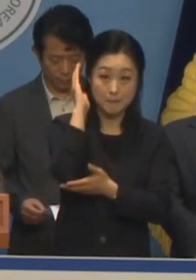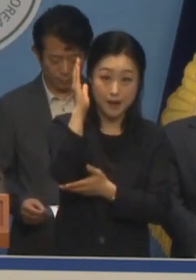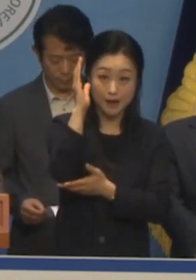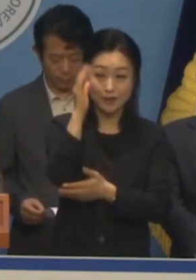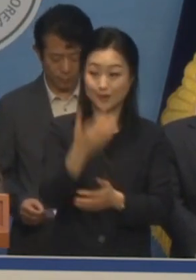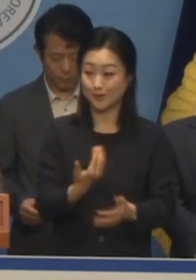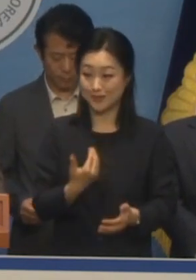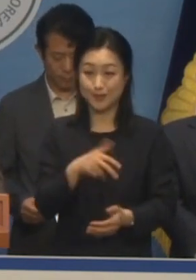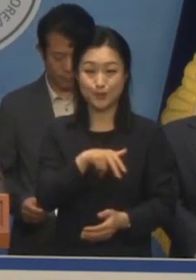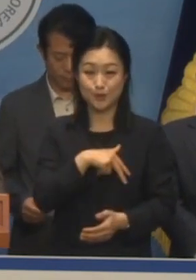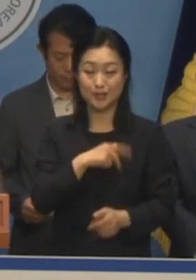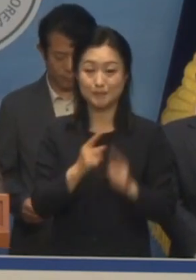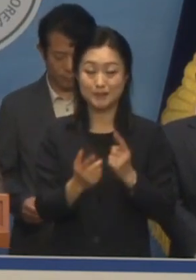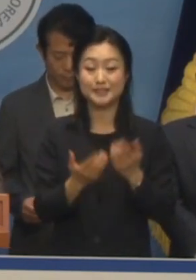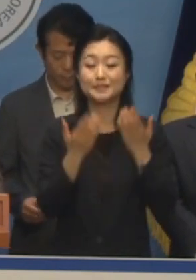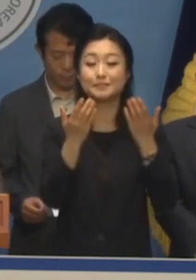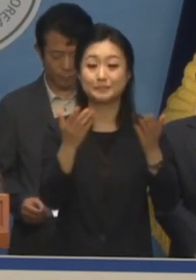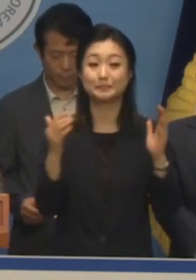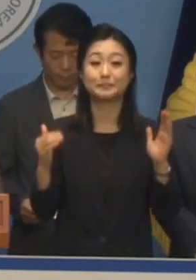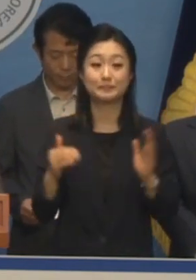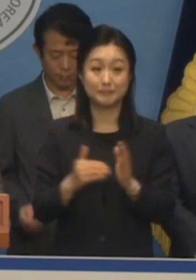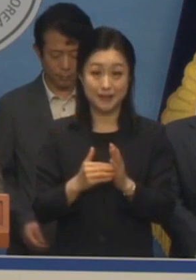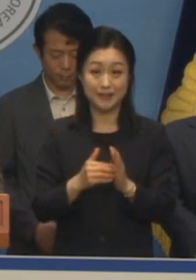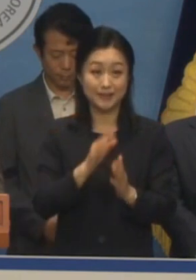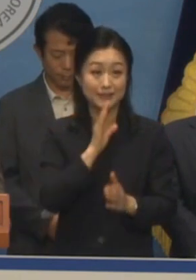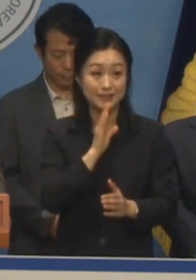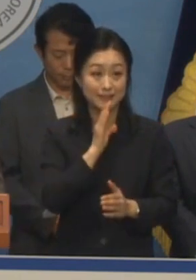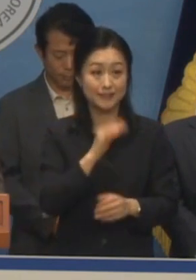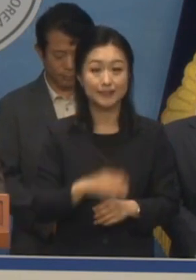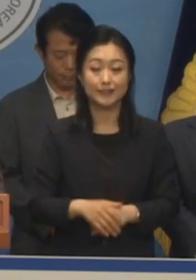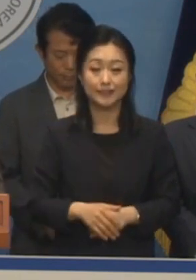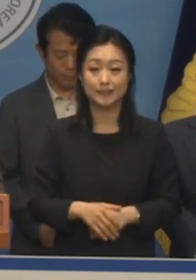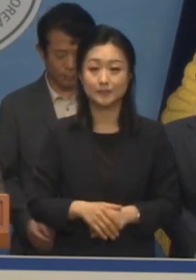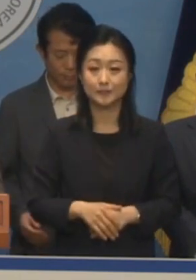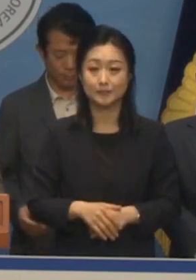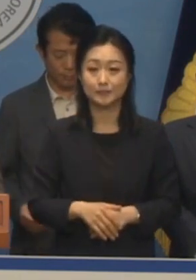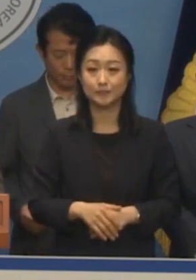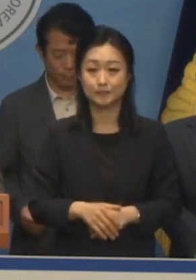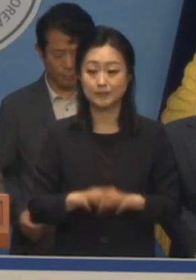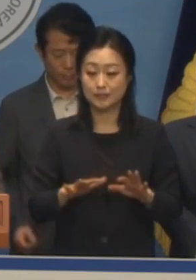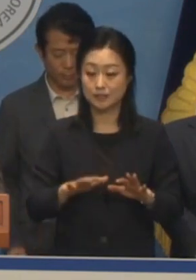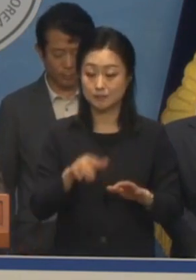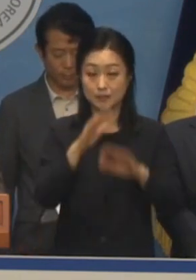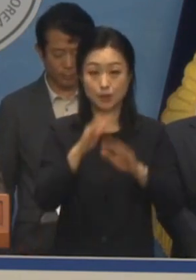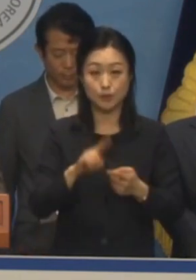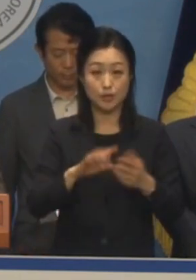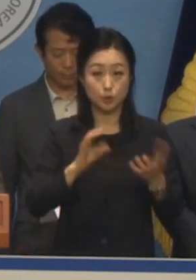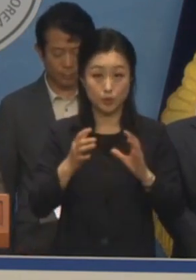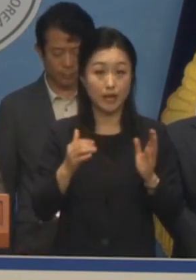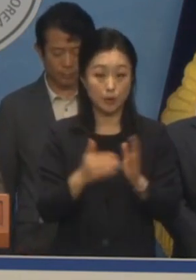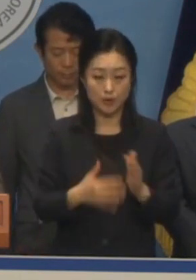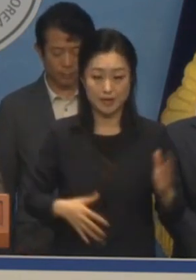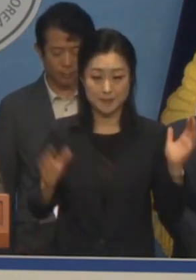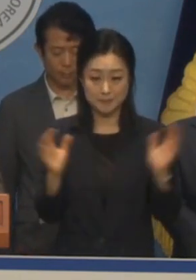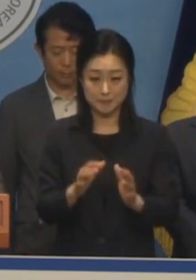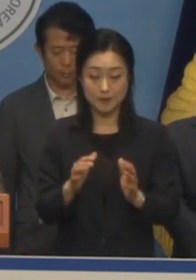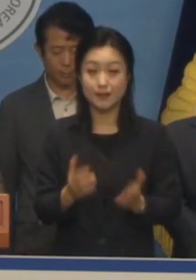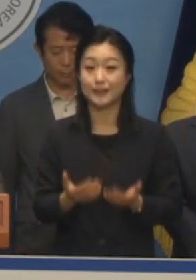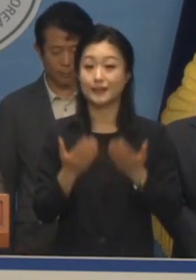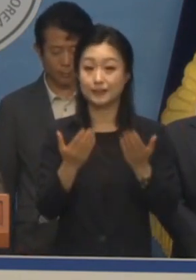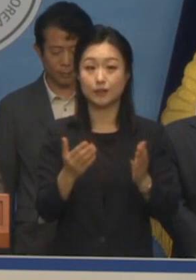여러 의원님들께서 함께 저희 농해수위 위원들을 함께 논의를 하고 있고요. 함께 힘을